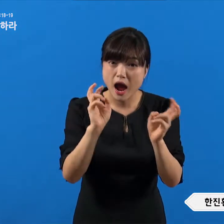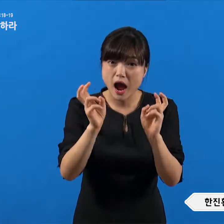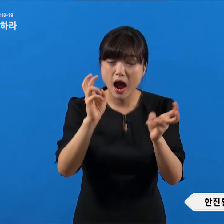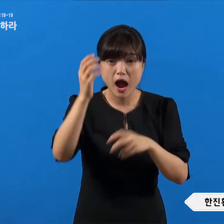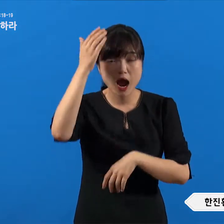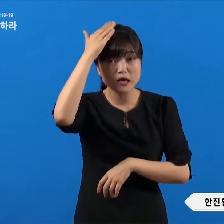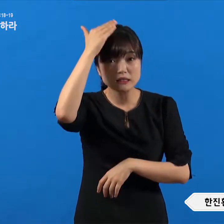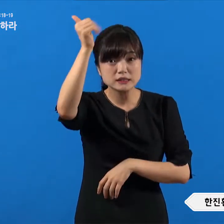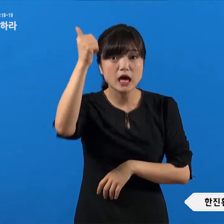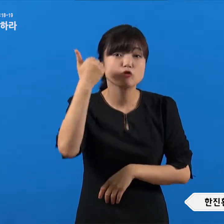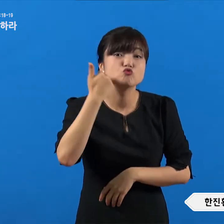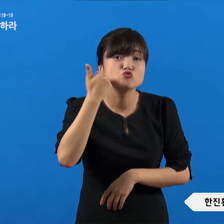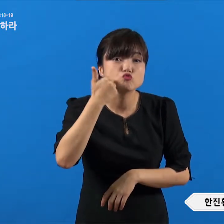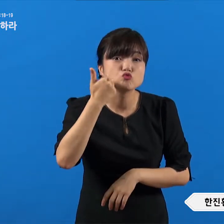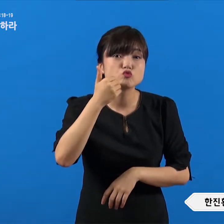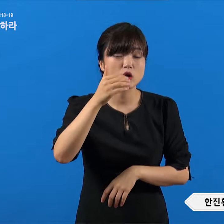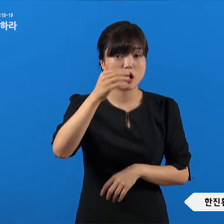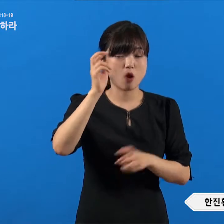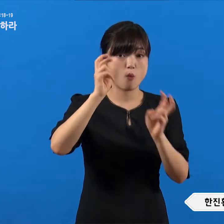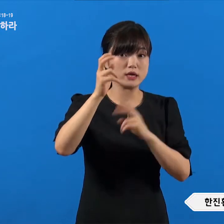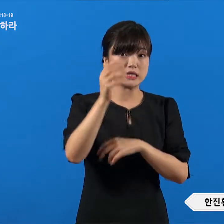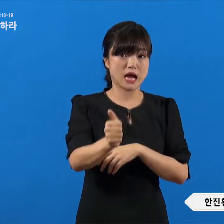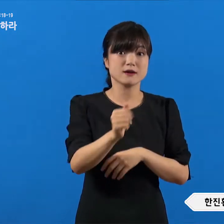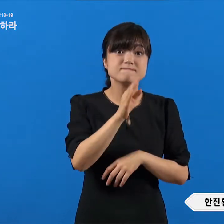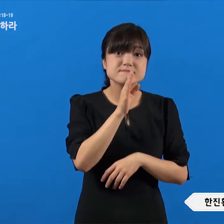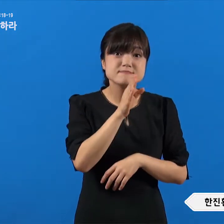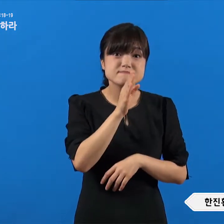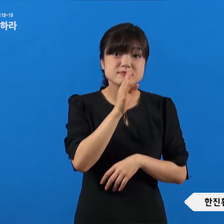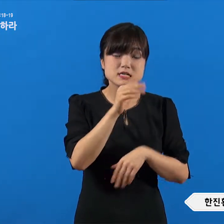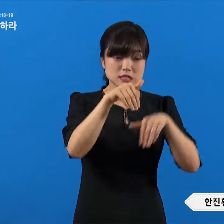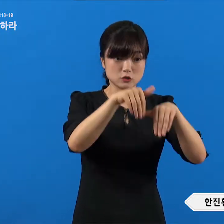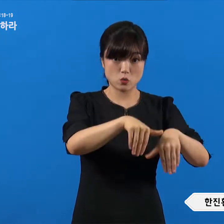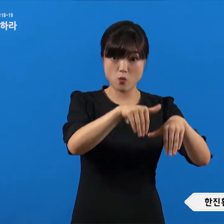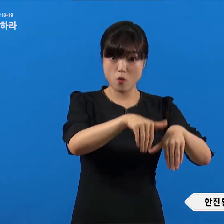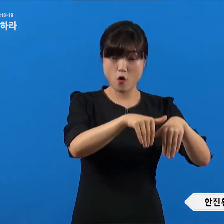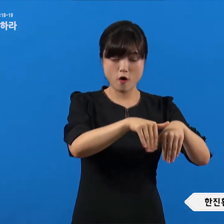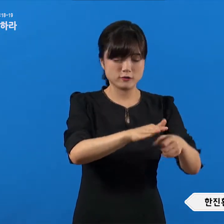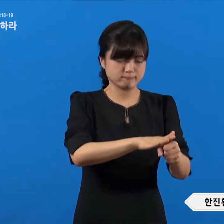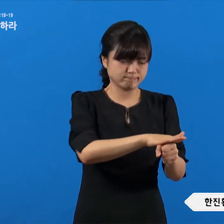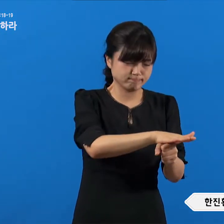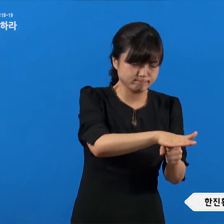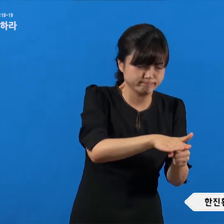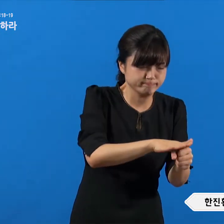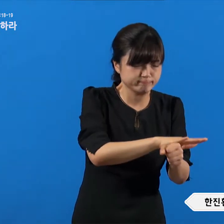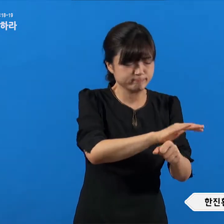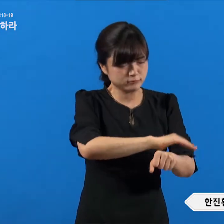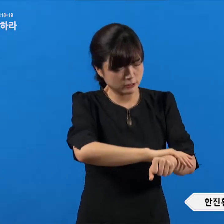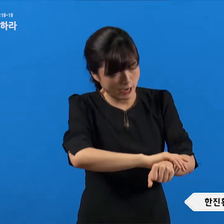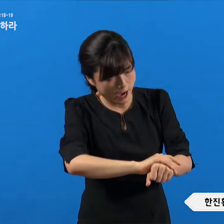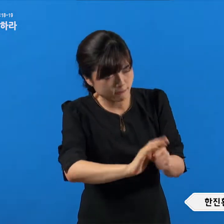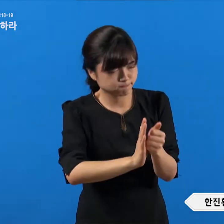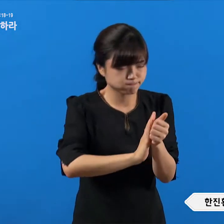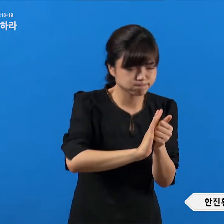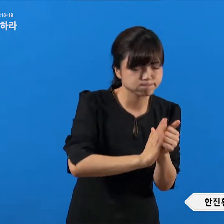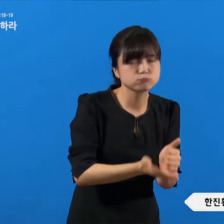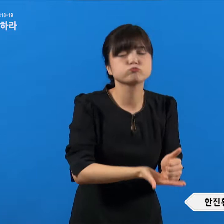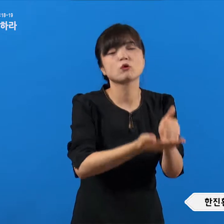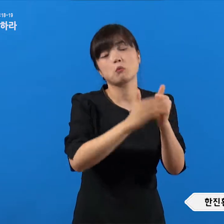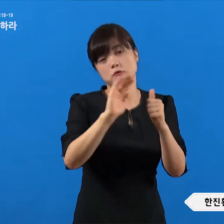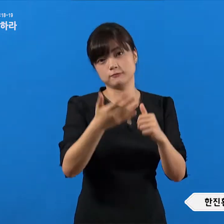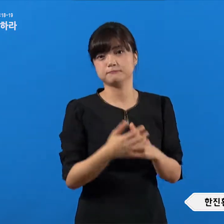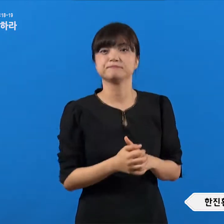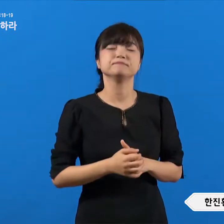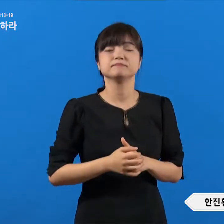회사의 머리는 사장이지요. 그래서 사장은 종업원들을 사랑하고 섬기고 희생할 수 있어야